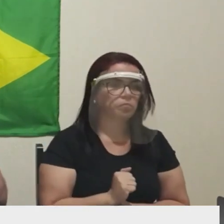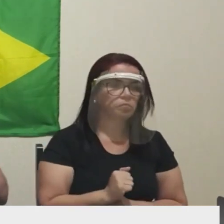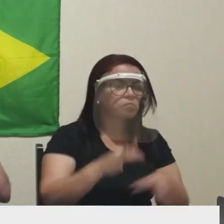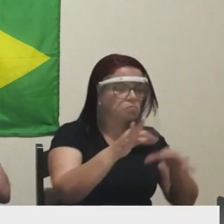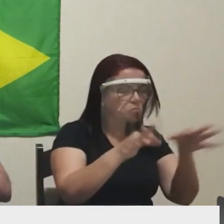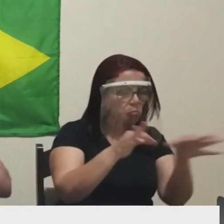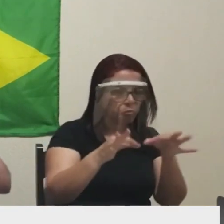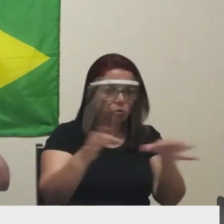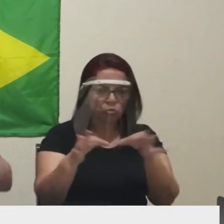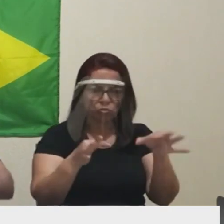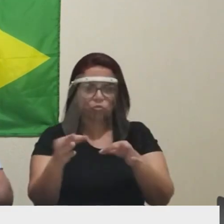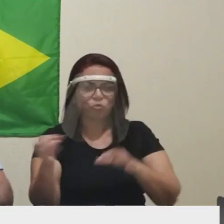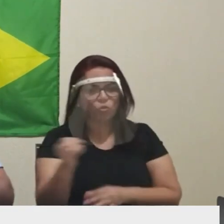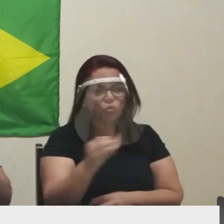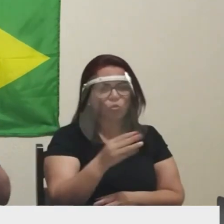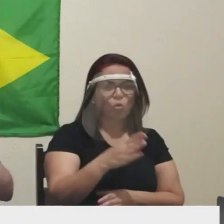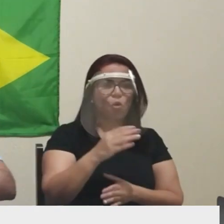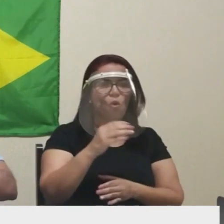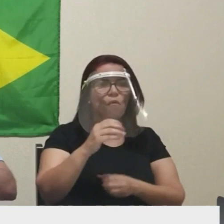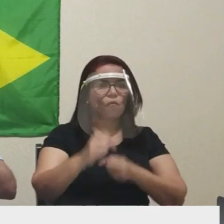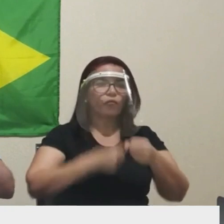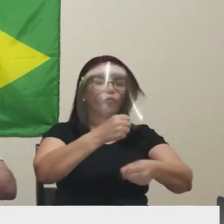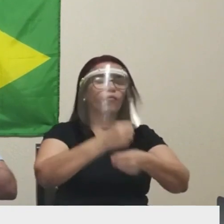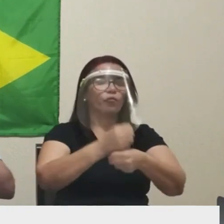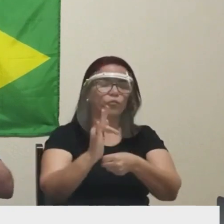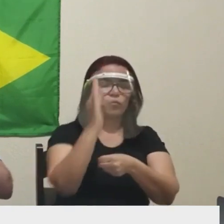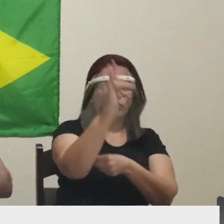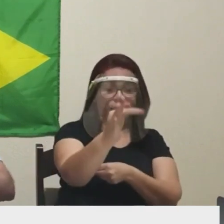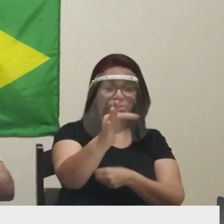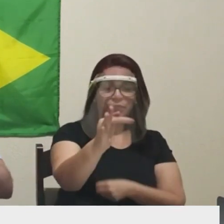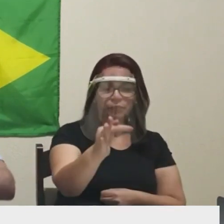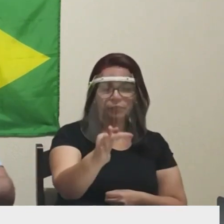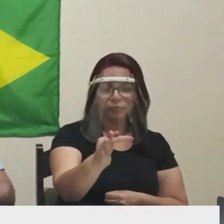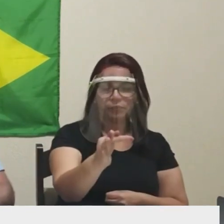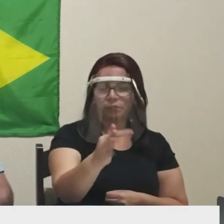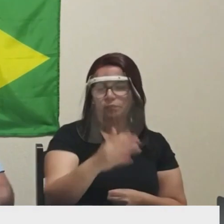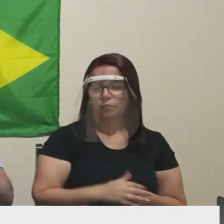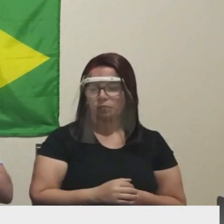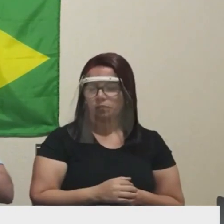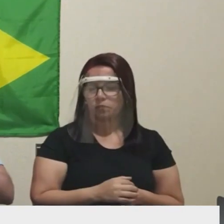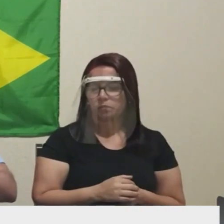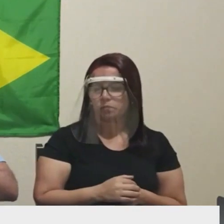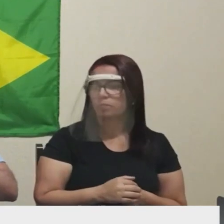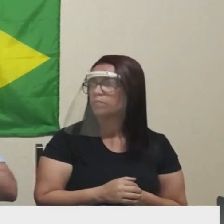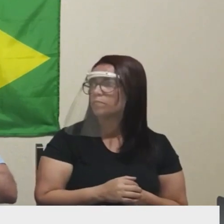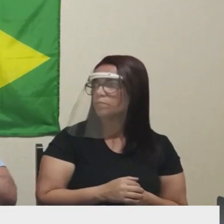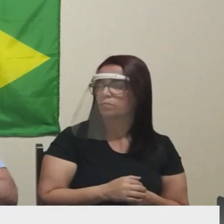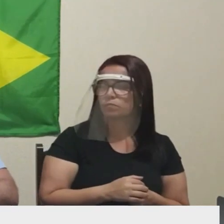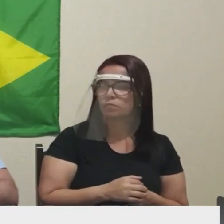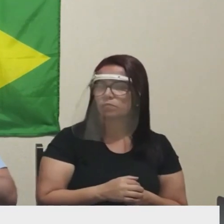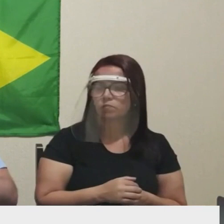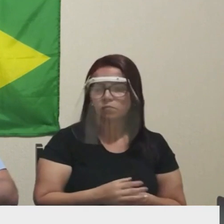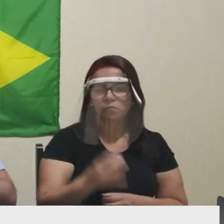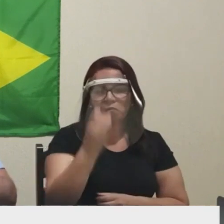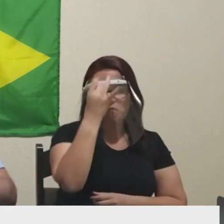projeto semelhante no ano seguinte. A gente apresenta projeto no ano seguinte que torne